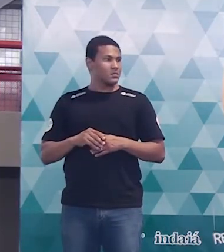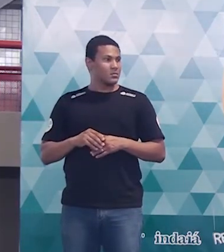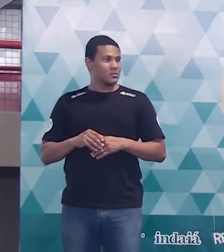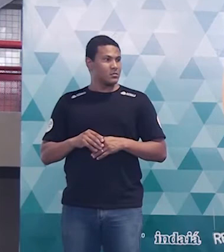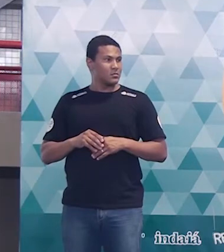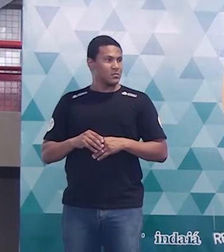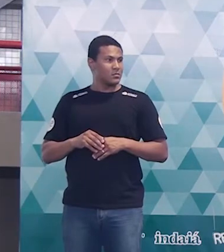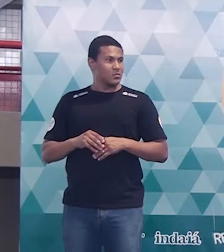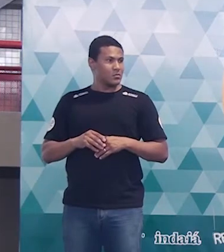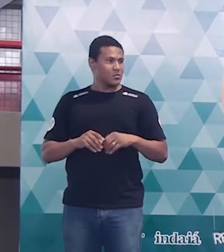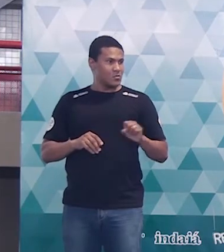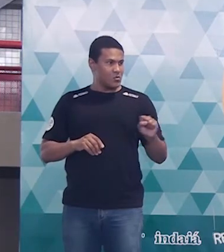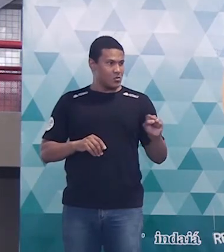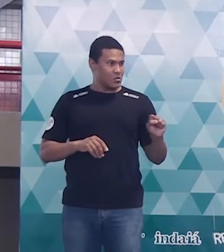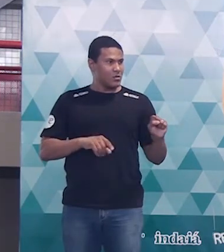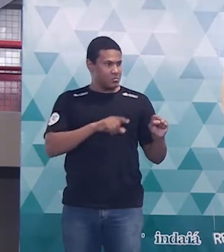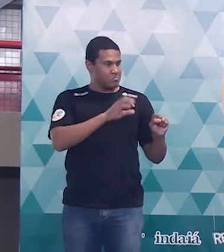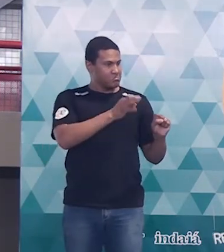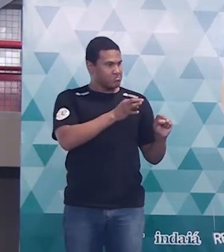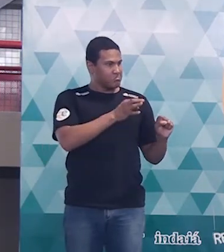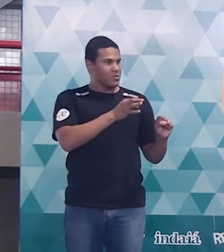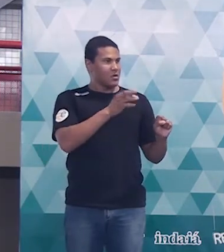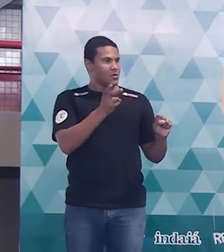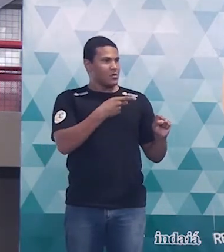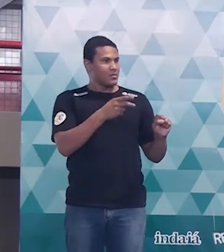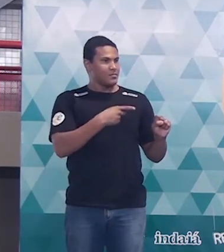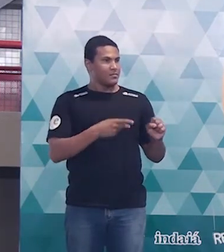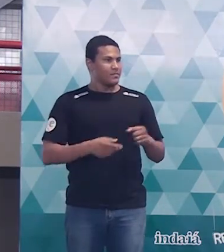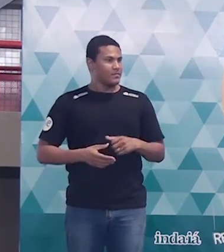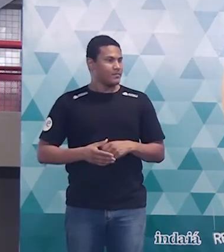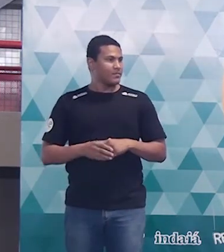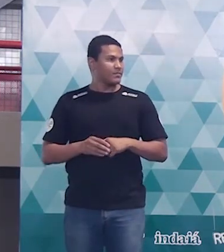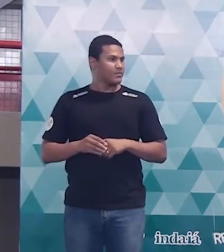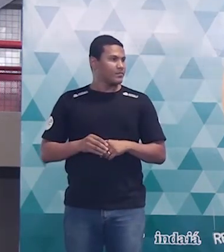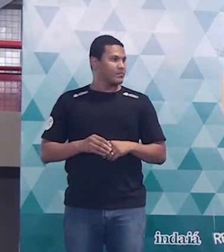Quantas? 8. Muito bem, você errou. Quem mais?